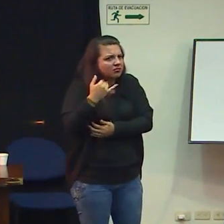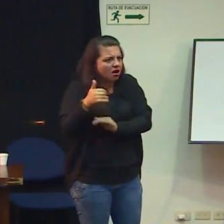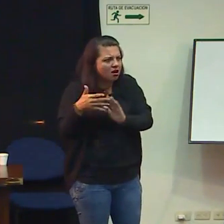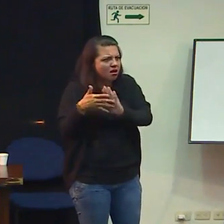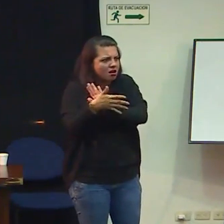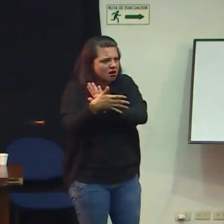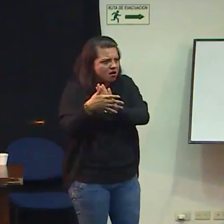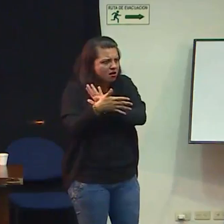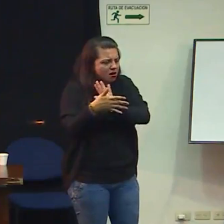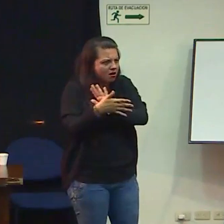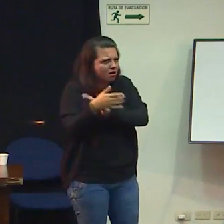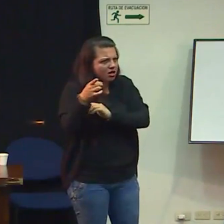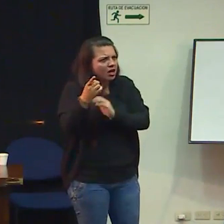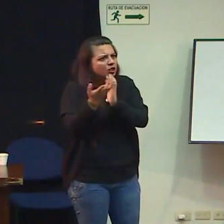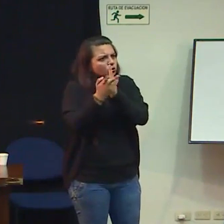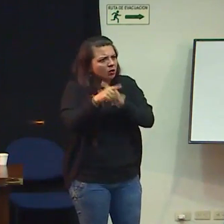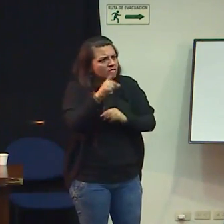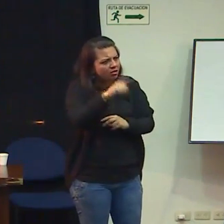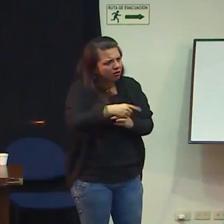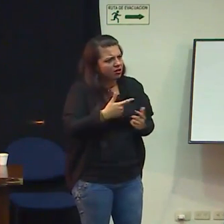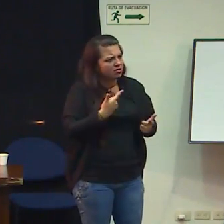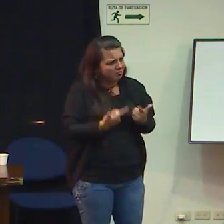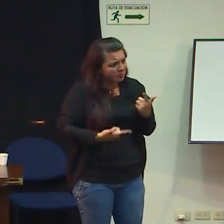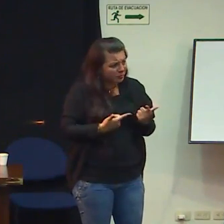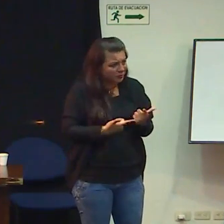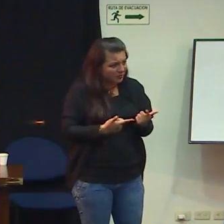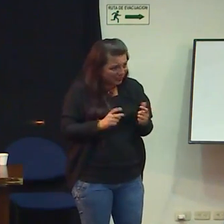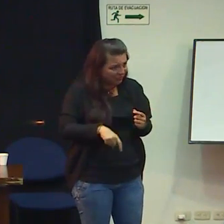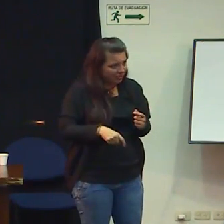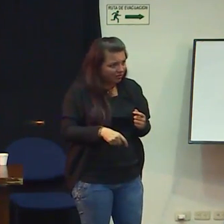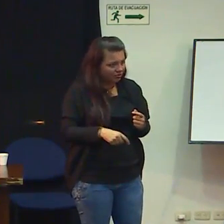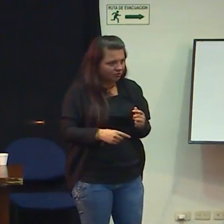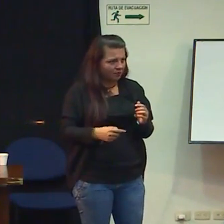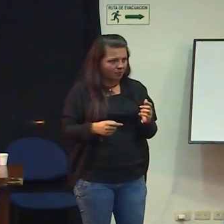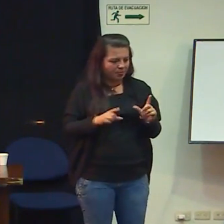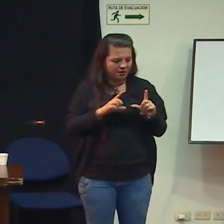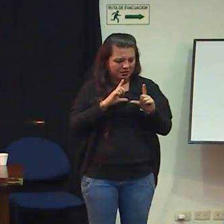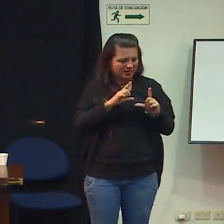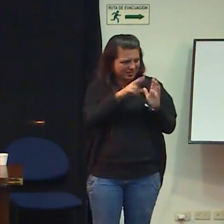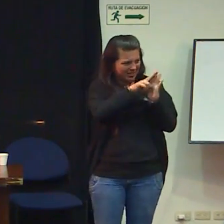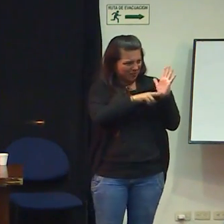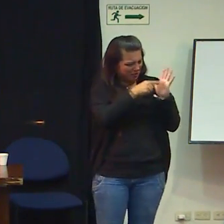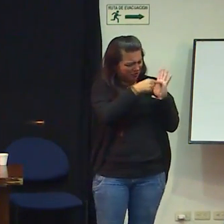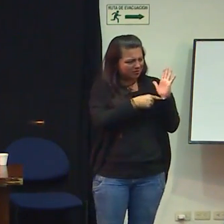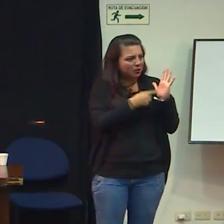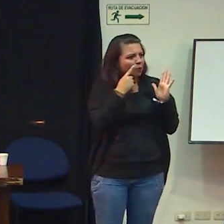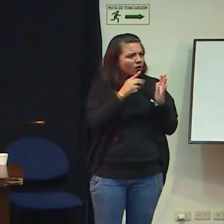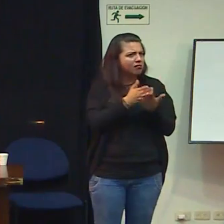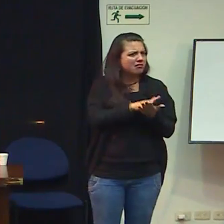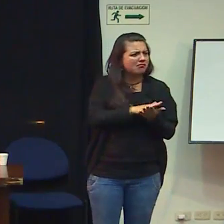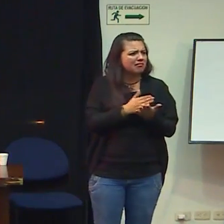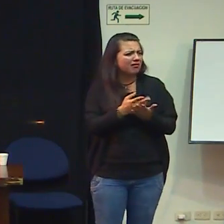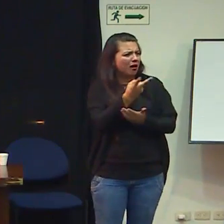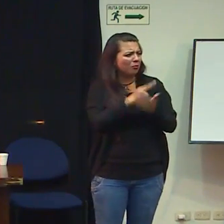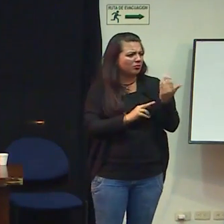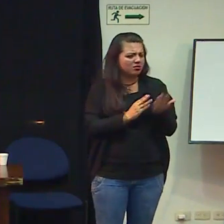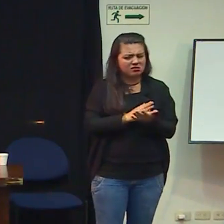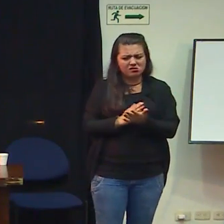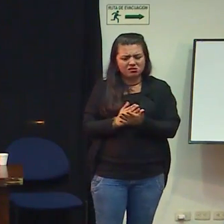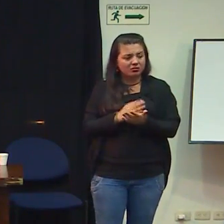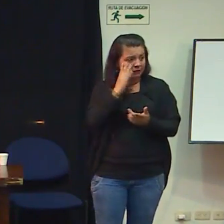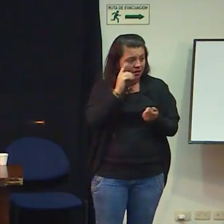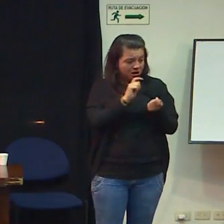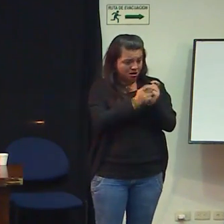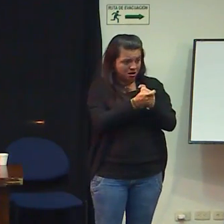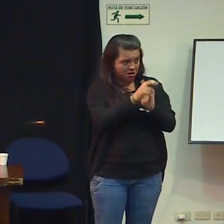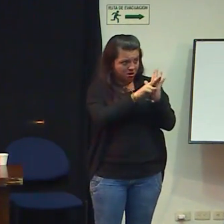que los estudiantes deben seguir peleando porque el reglamento estudiantil de pregrado es ambiguo, no se dan cuenta que el cambio de esos reglamentos a